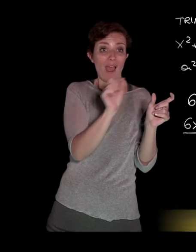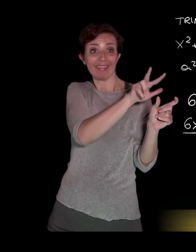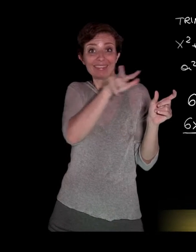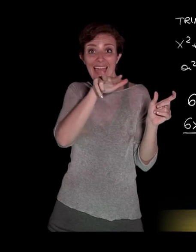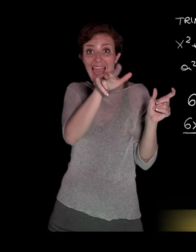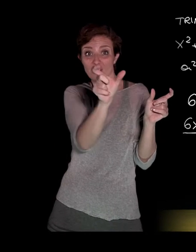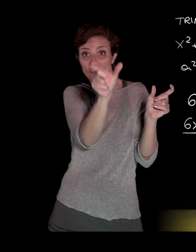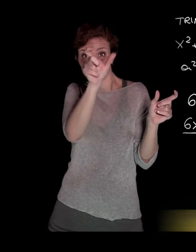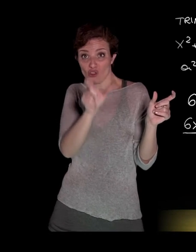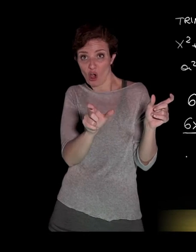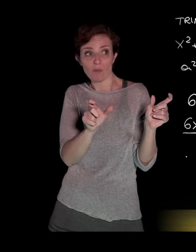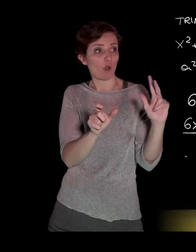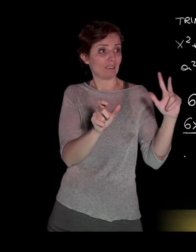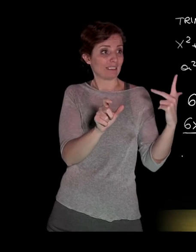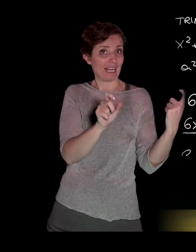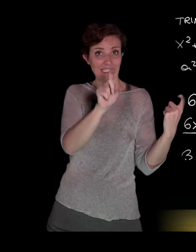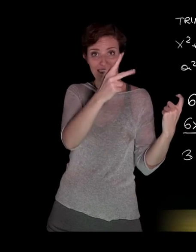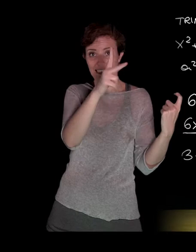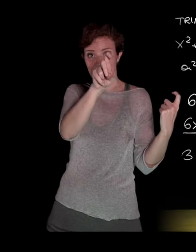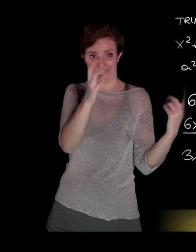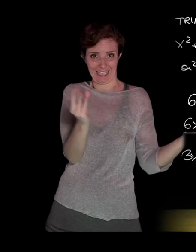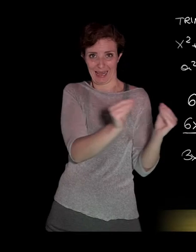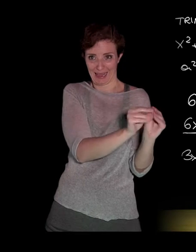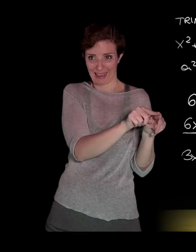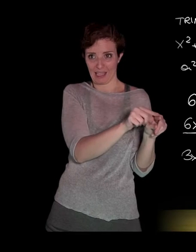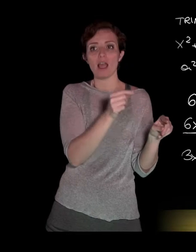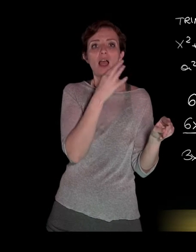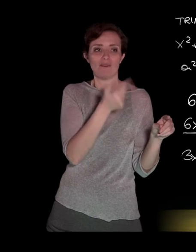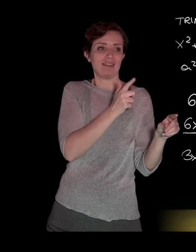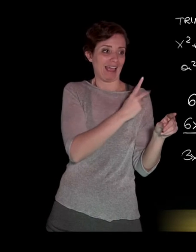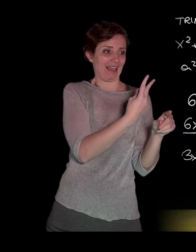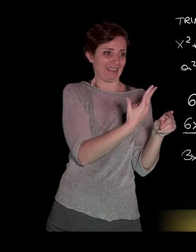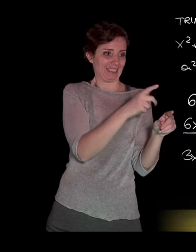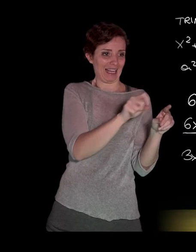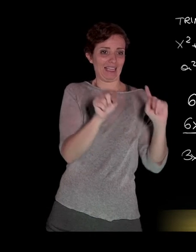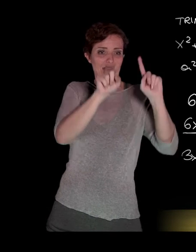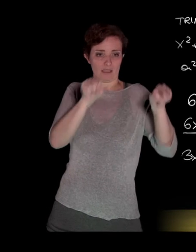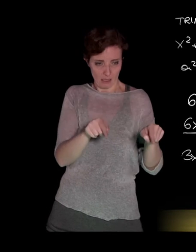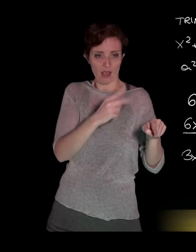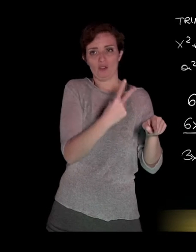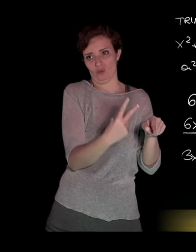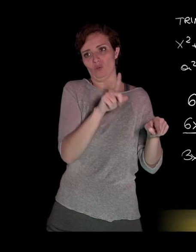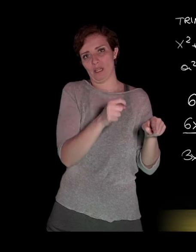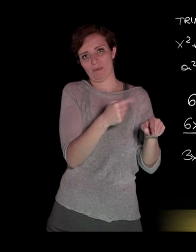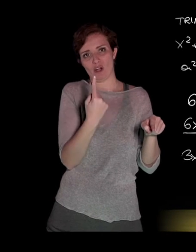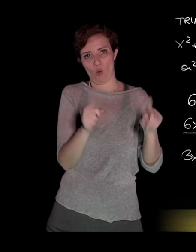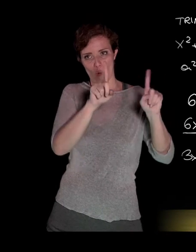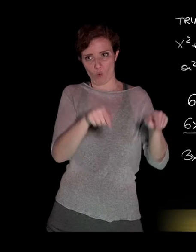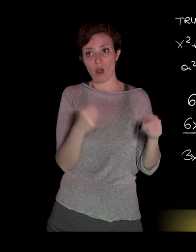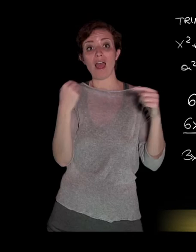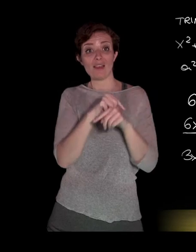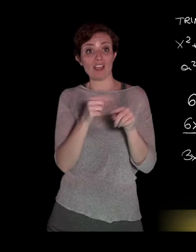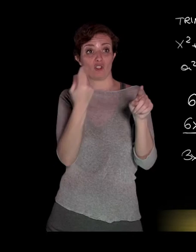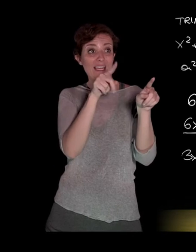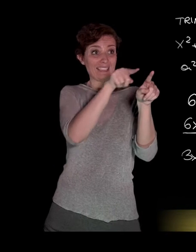termine e il terzo termine 3x e ci darà 2x - 1 mentre tra